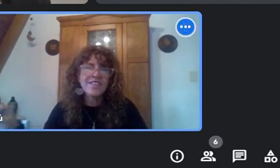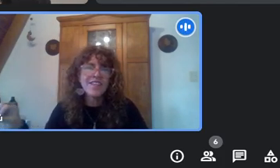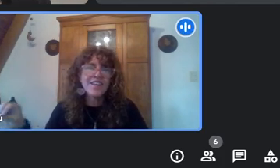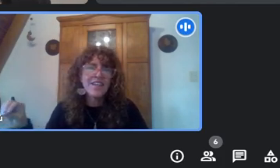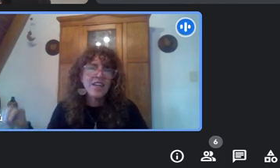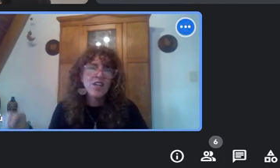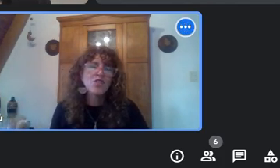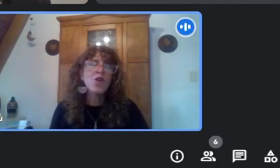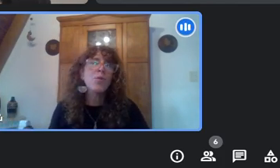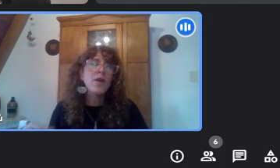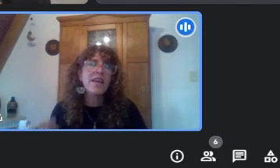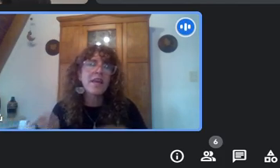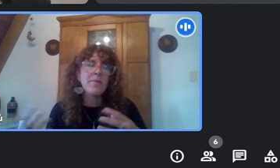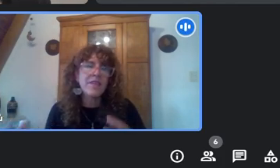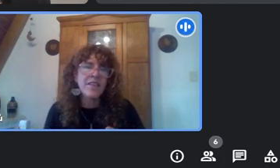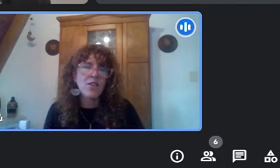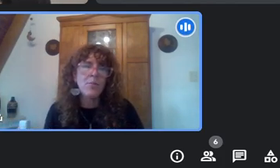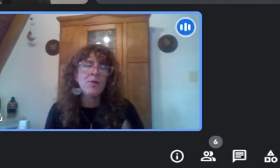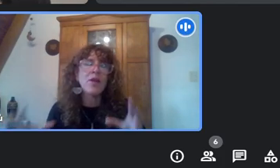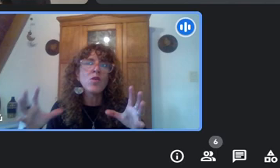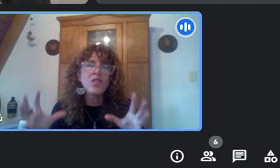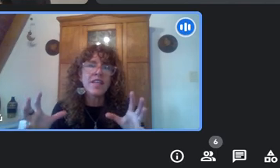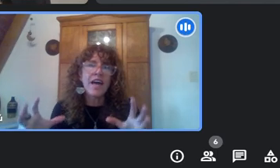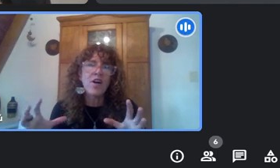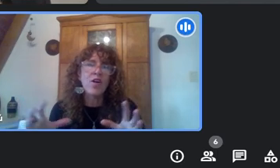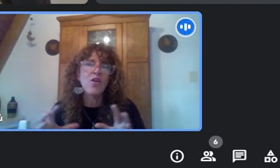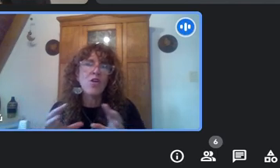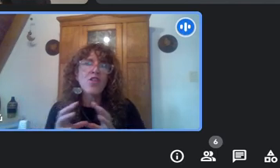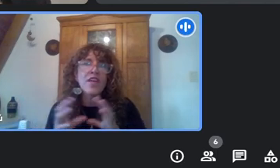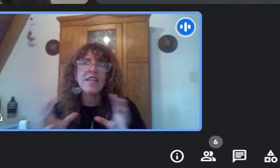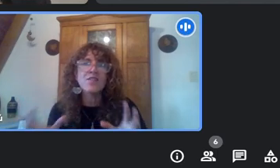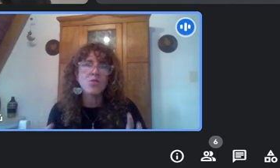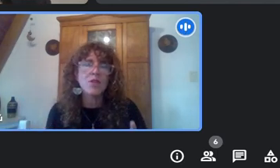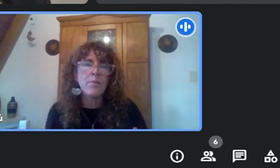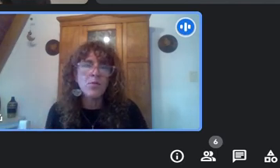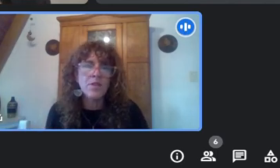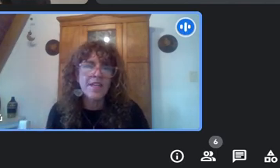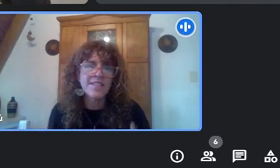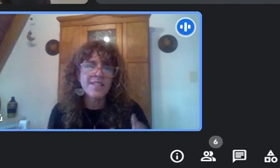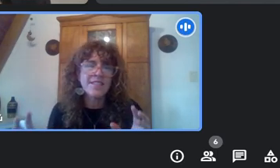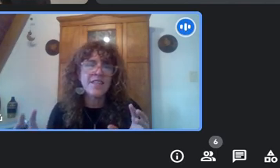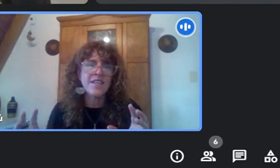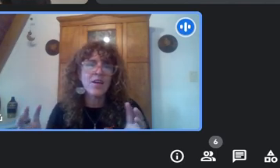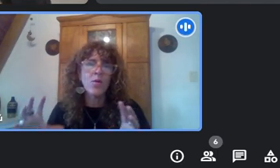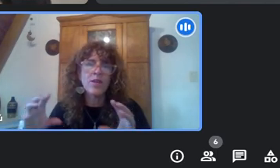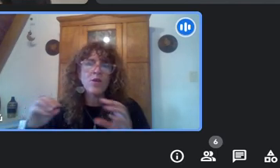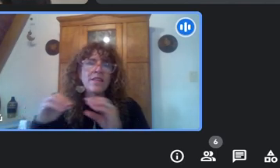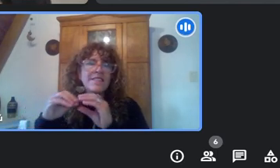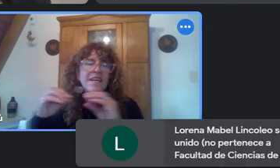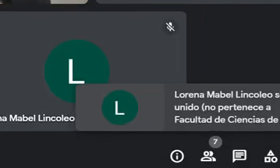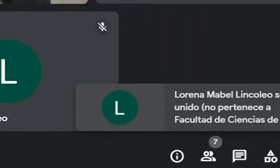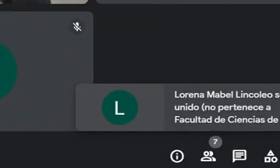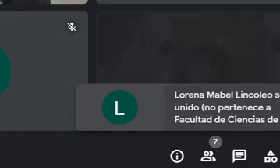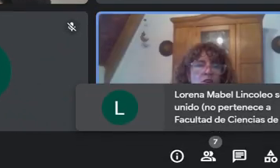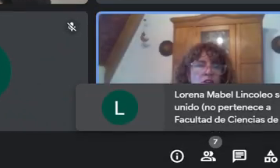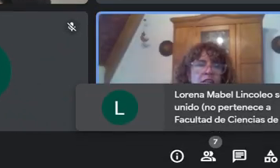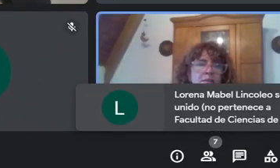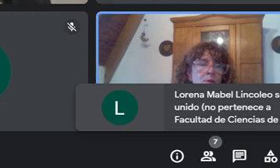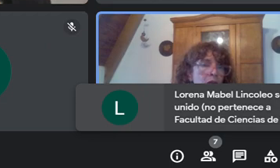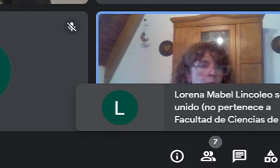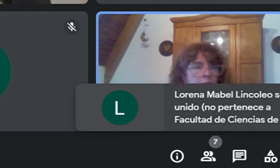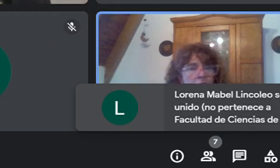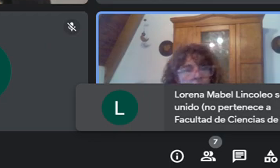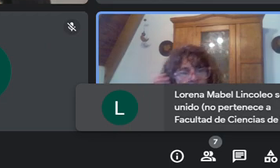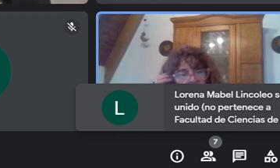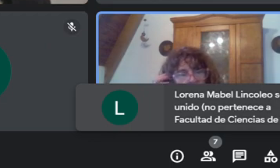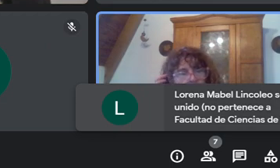¿sí? Yo los voy a ir repitiendo, pero anoten, ordenen sus apuntes, ¿sí? En cuanto a ciertas cuestiones, por